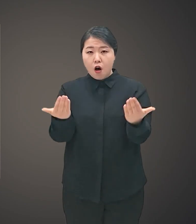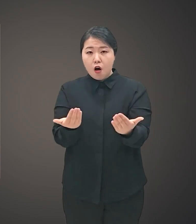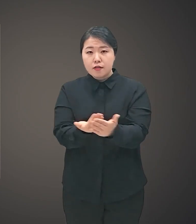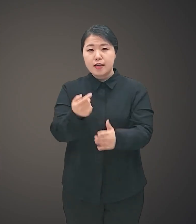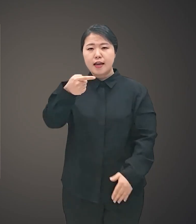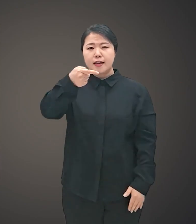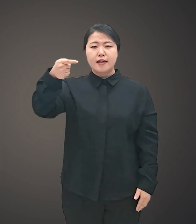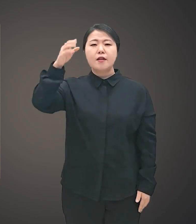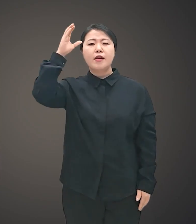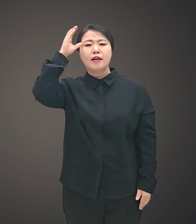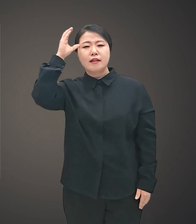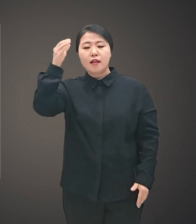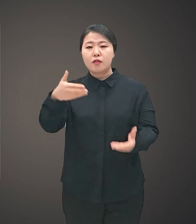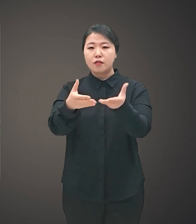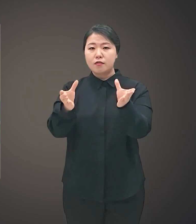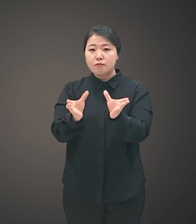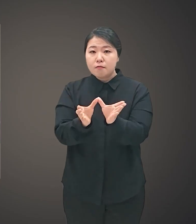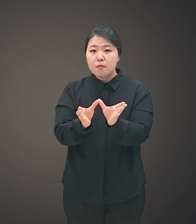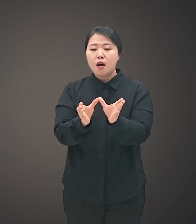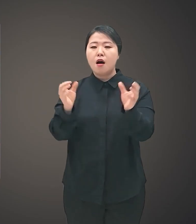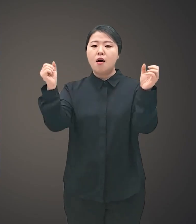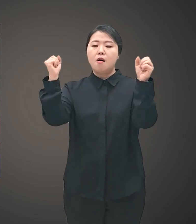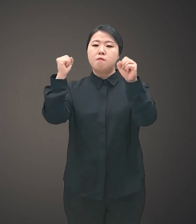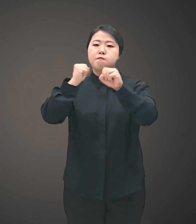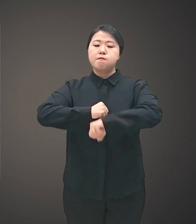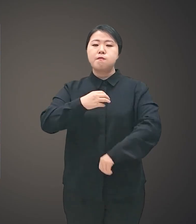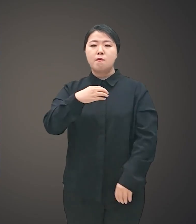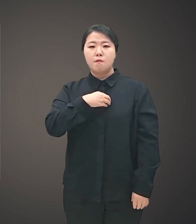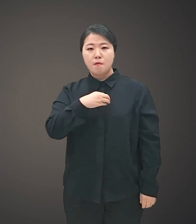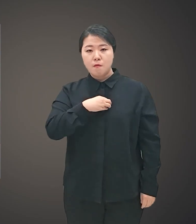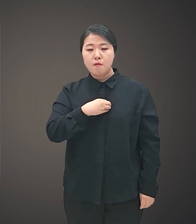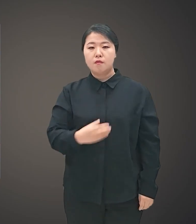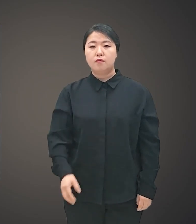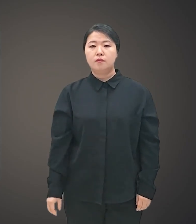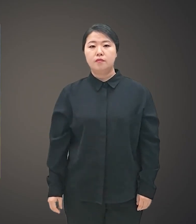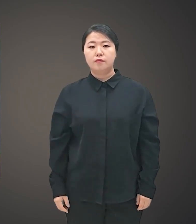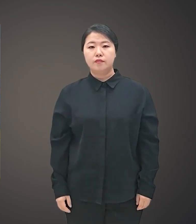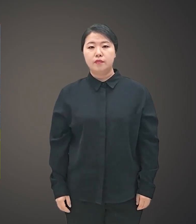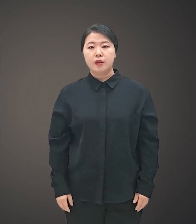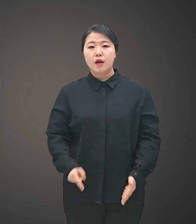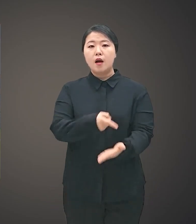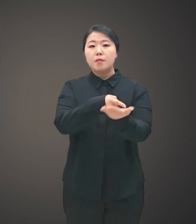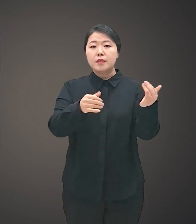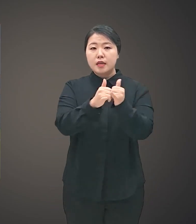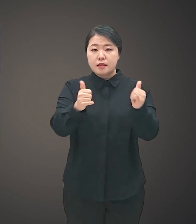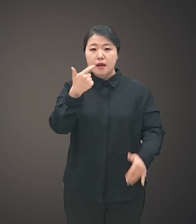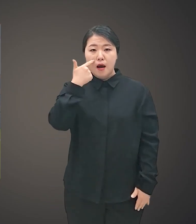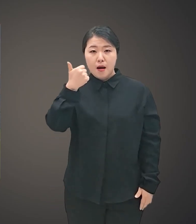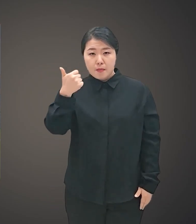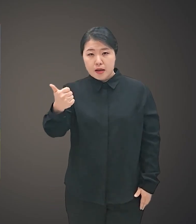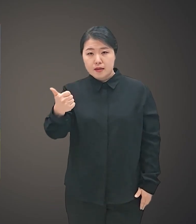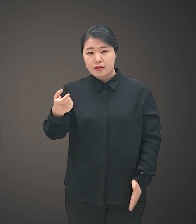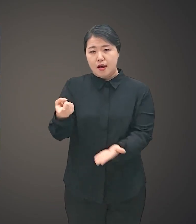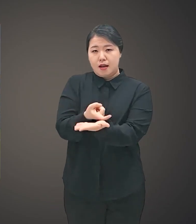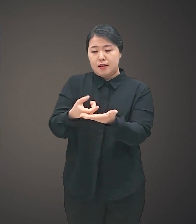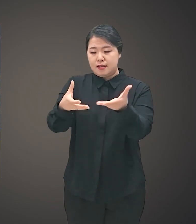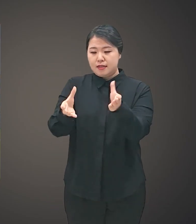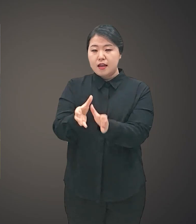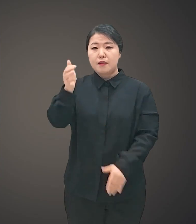한때 전국 우승 후보였던 팀은 졸지에 몰락할 위기에 처하게 된다. 한편 마야의